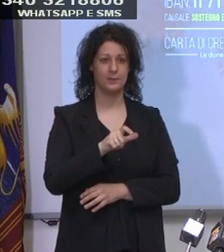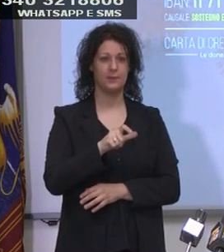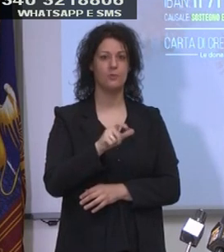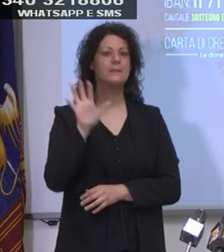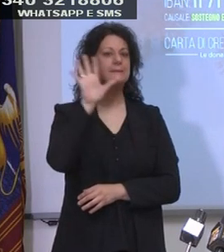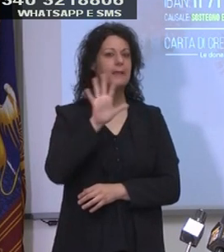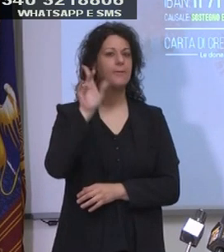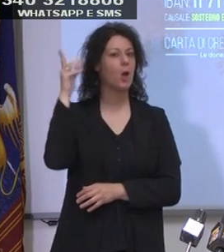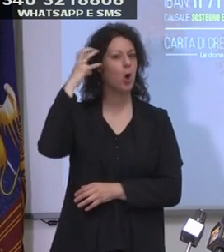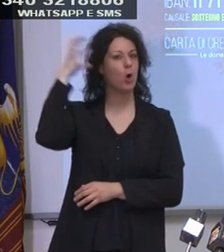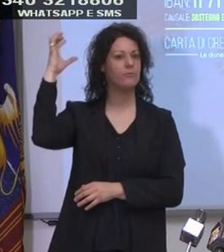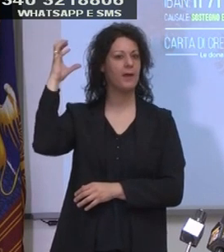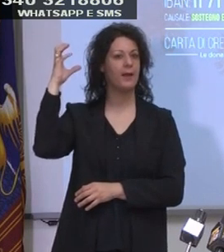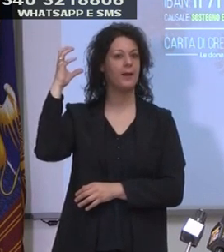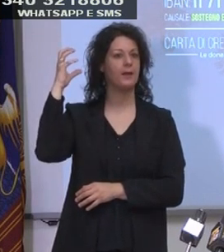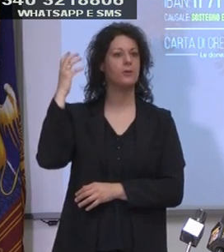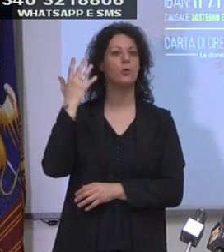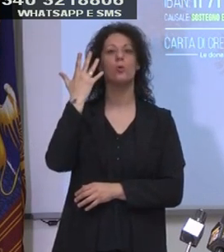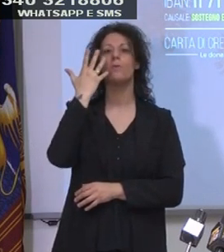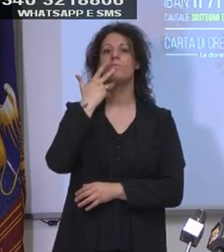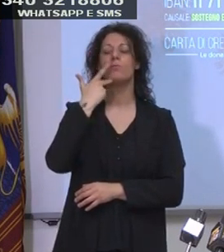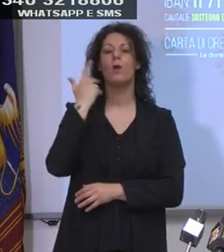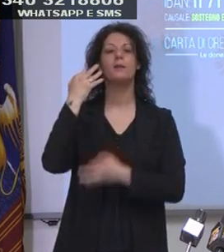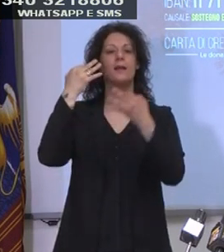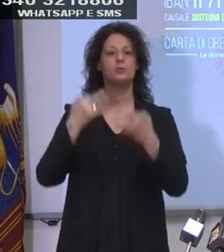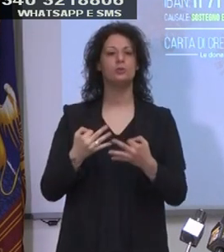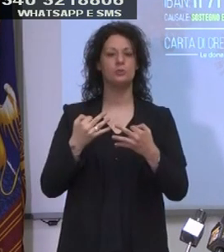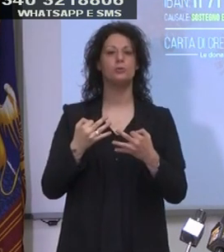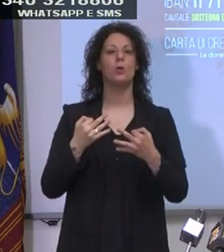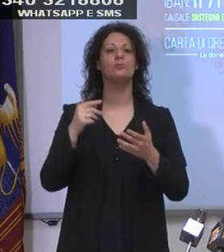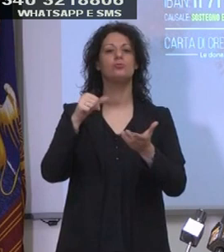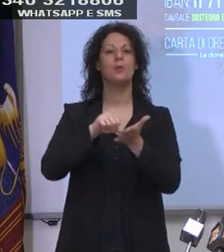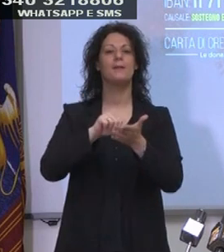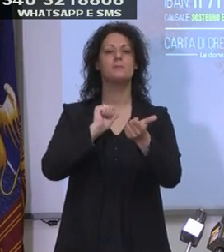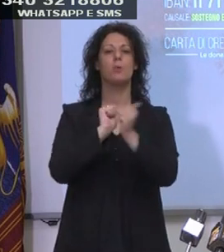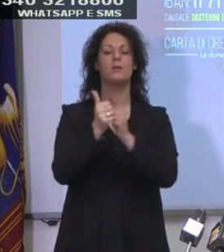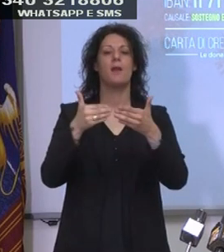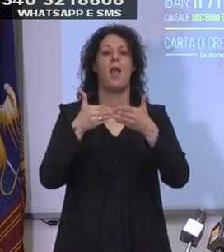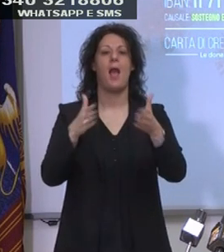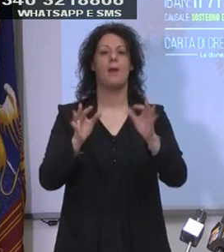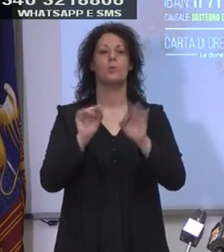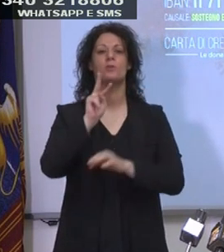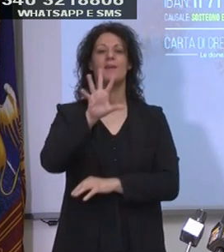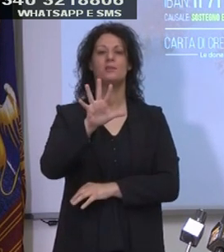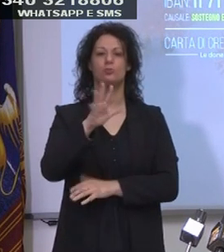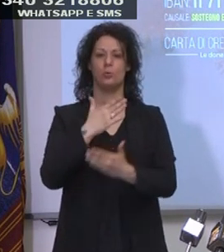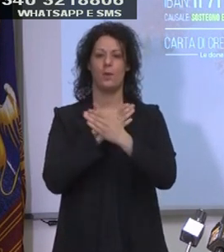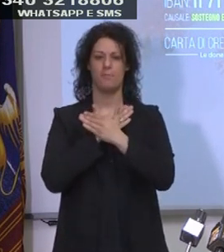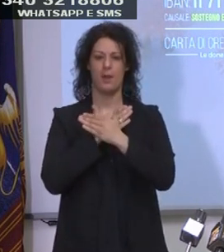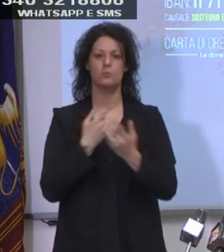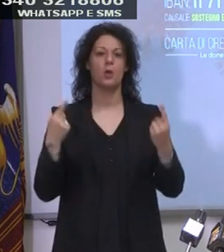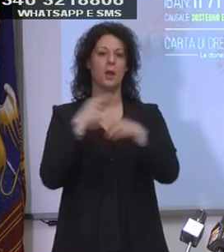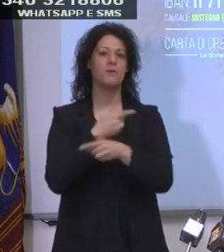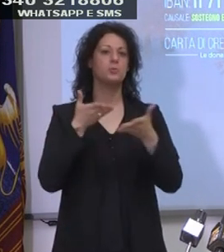che il Governo voglia far aprire le strutture sportive dal 25, mentre è possibile farle già partire dal